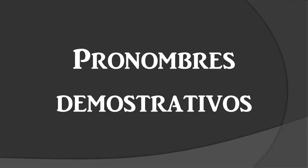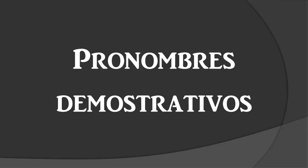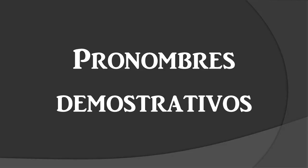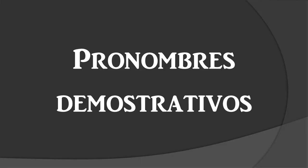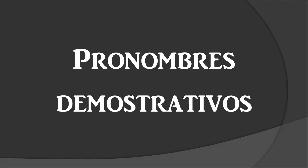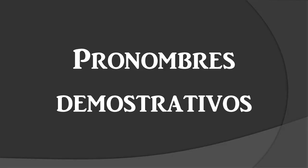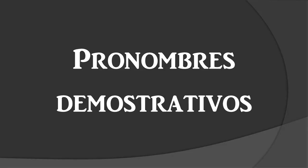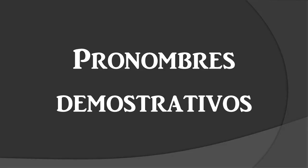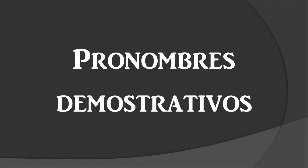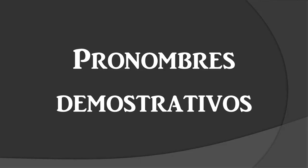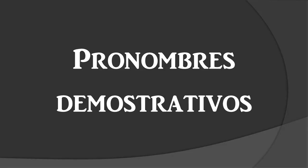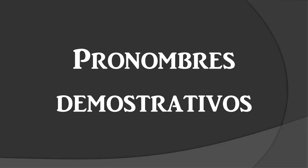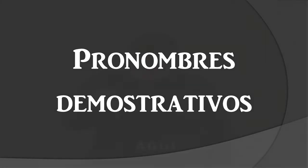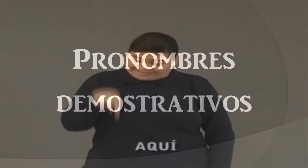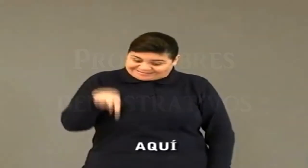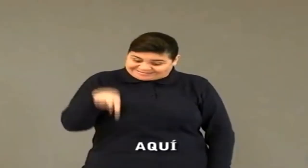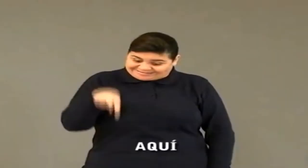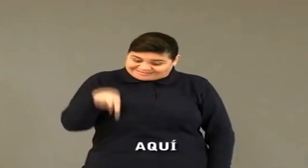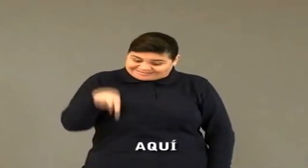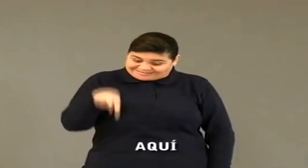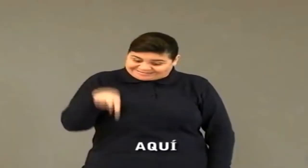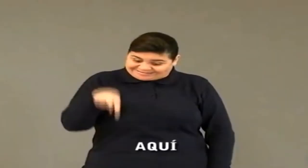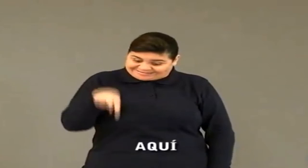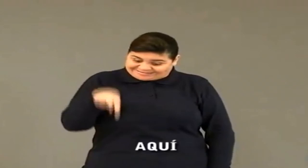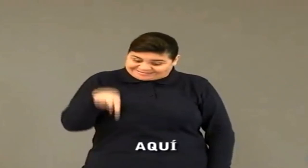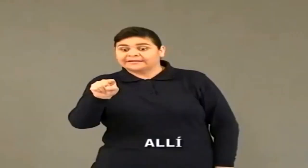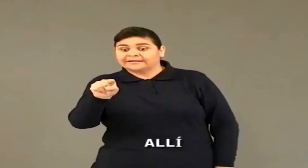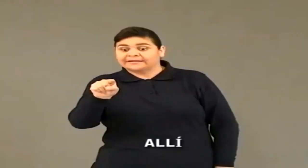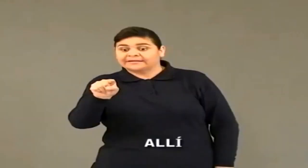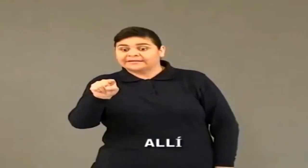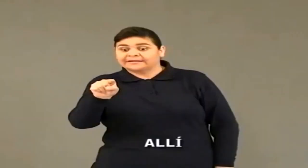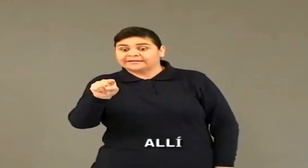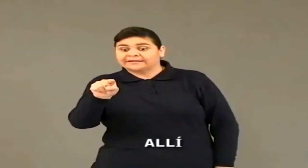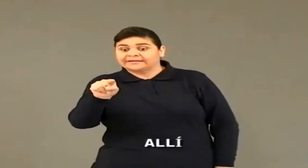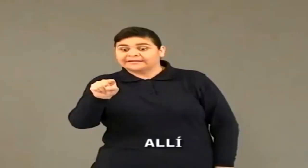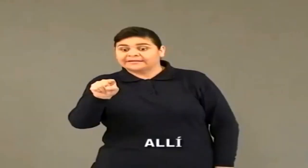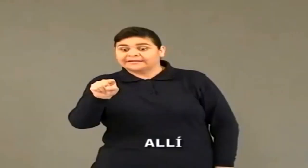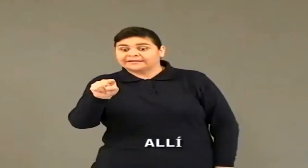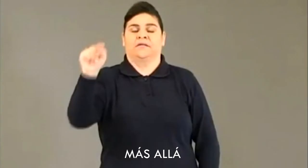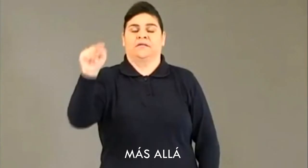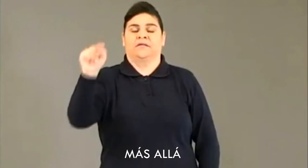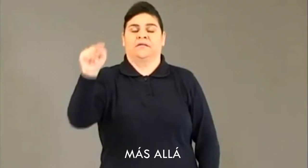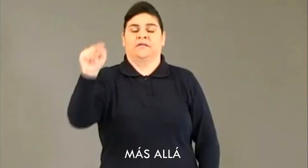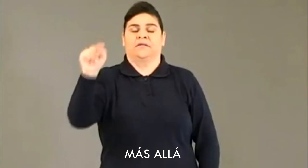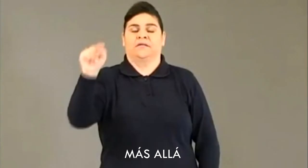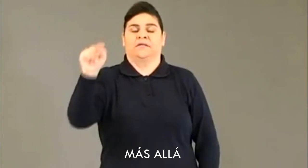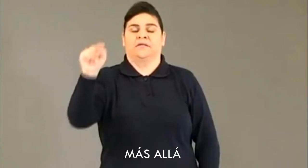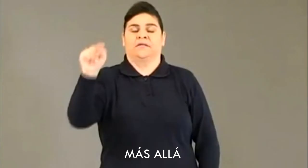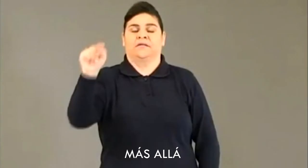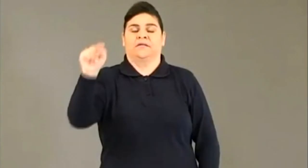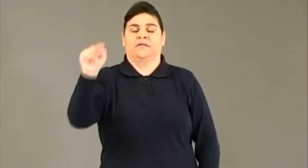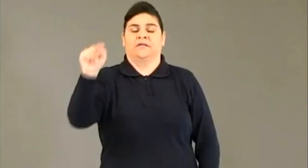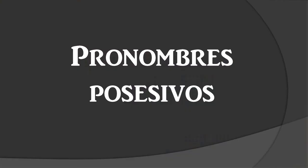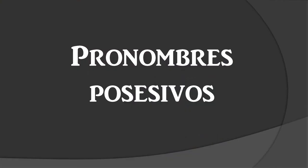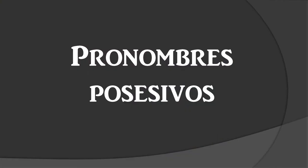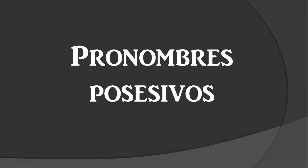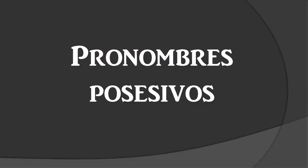Pronombres demostrativos. Aquí, allí, más, allá.